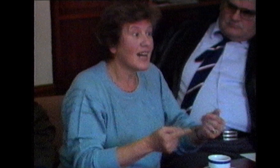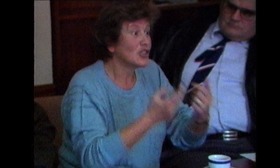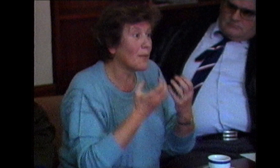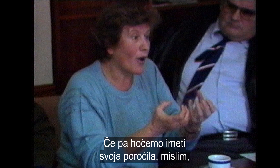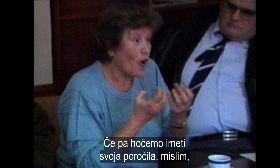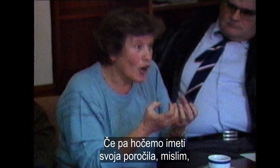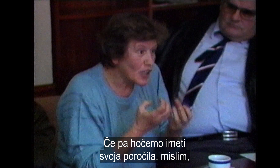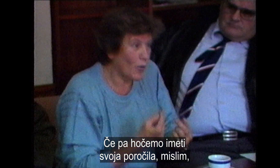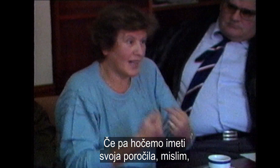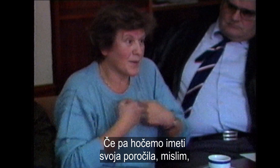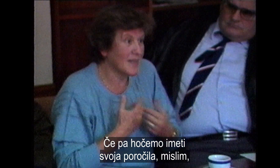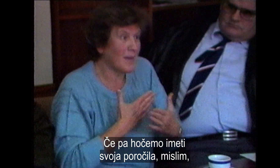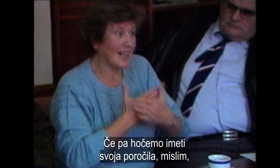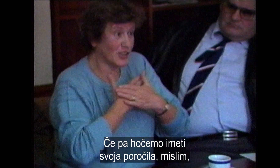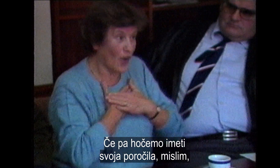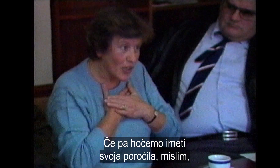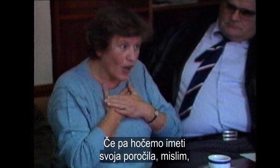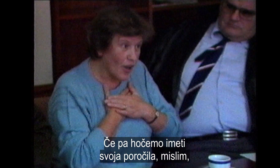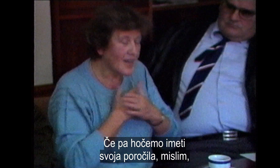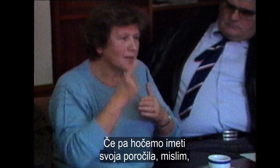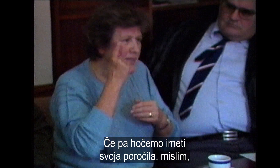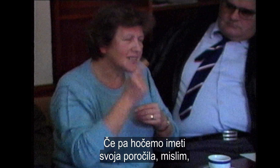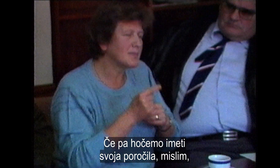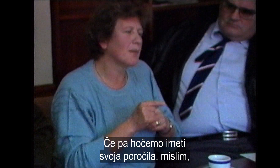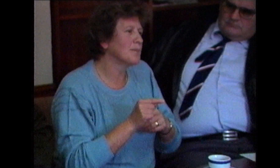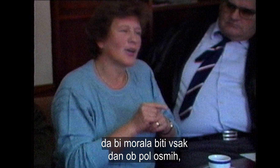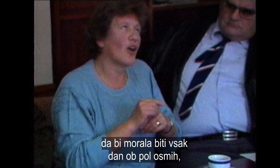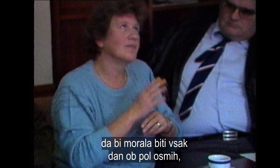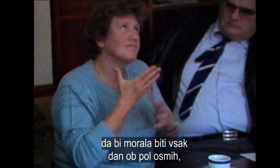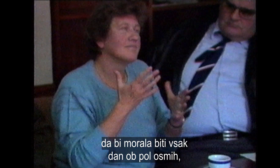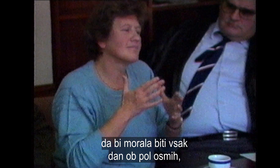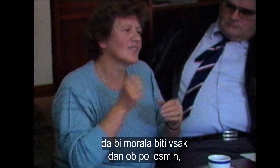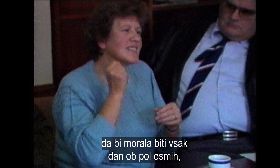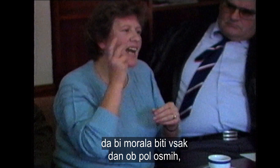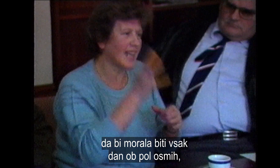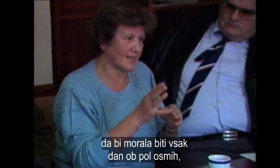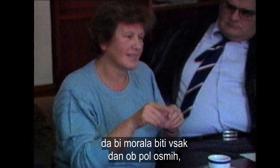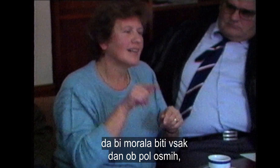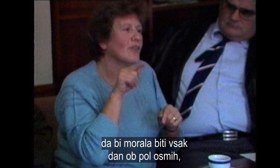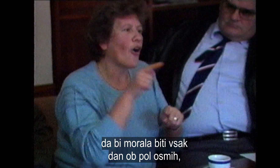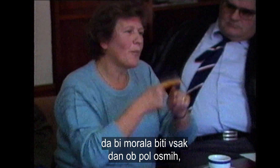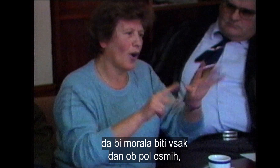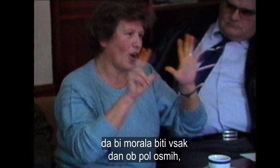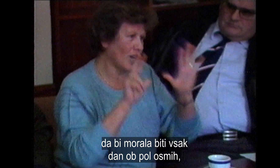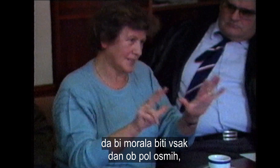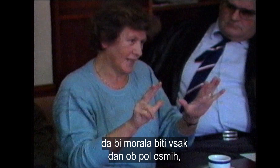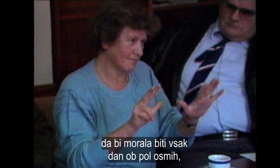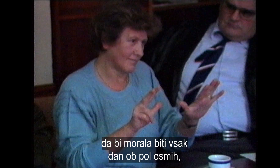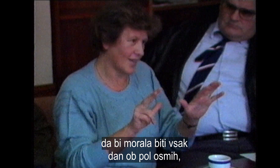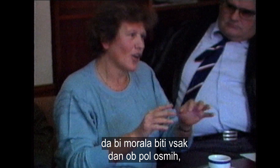Če pa hočemo, da bi mi imeli svojo, mislim, da bi bilo vsak dan ob pol 8, ko